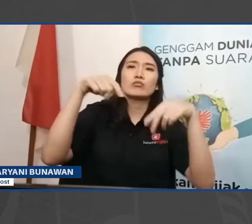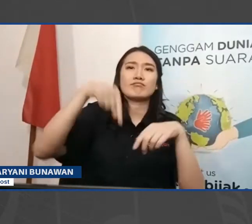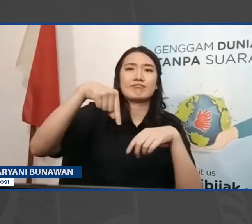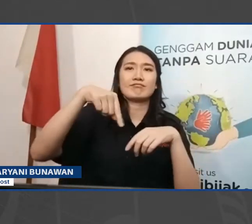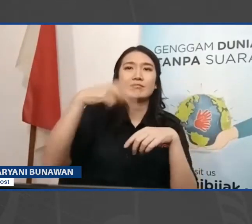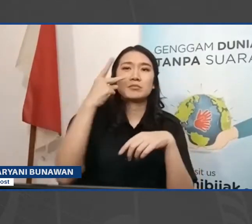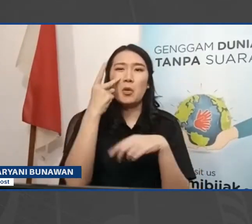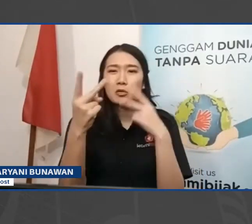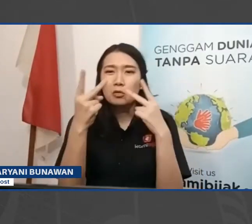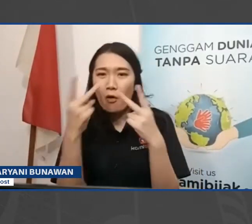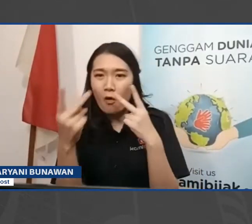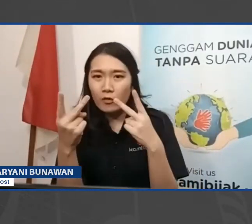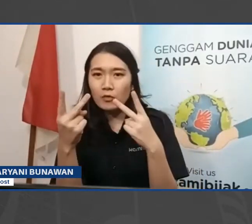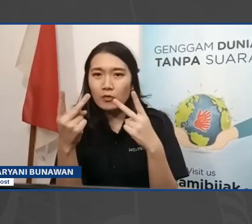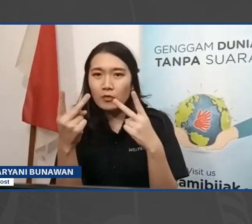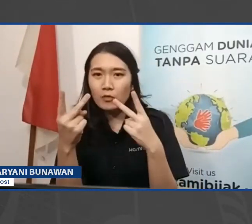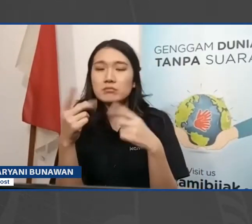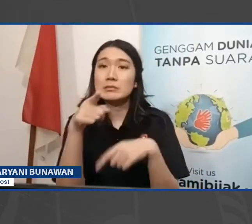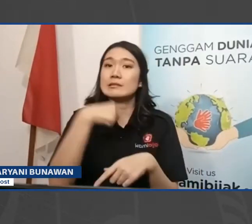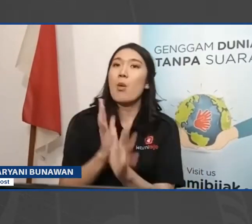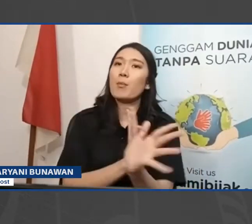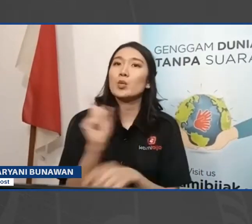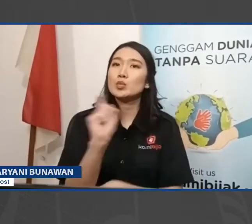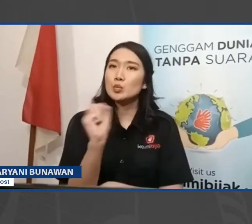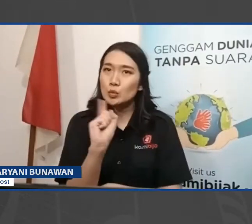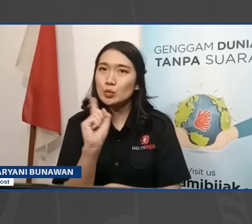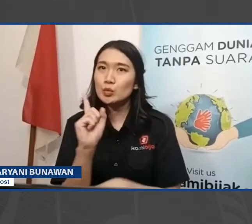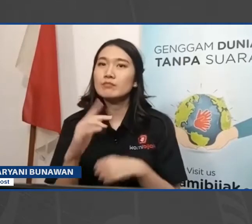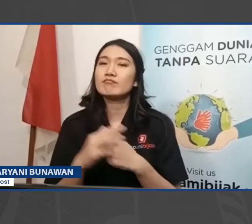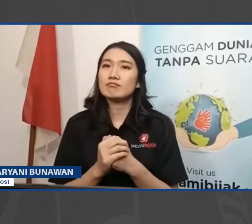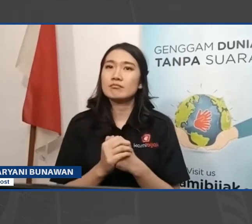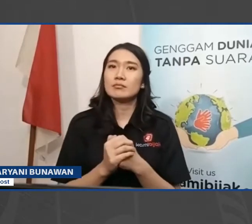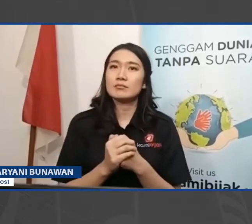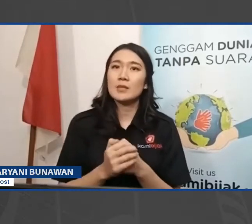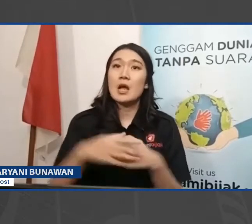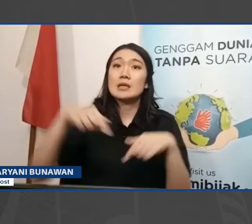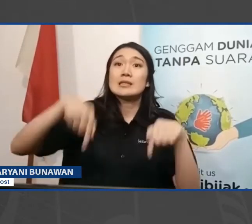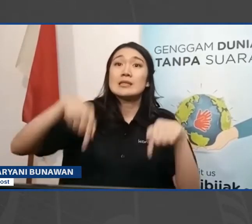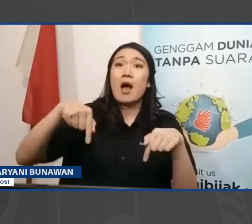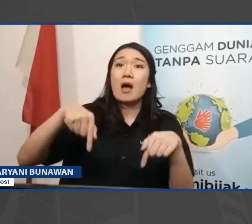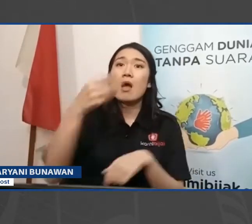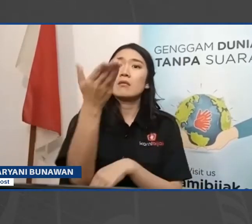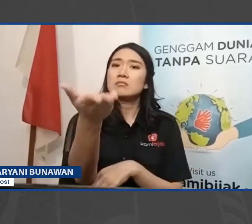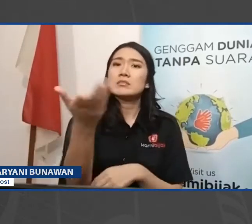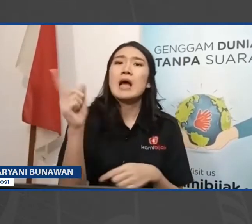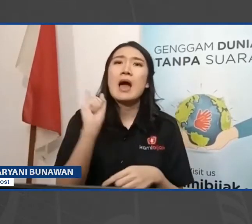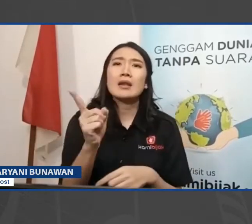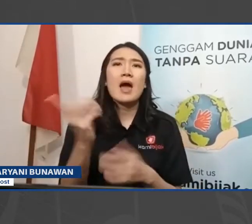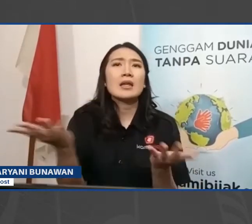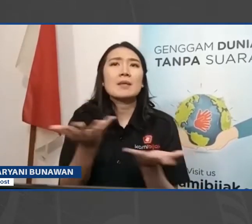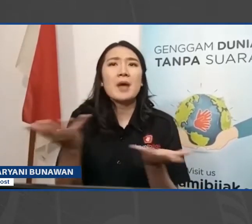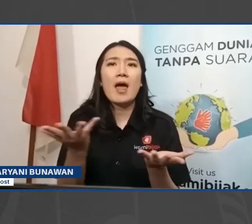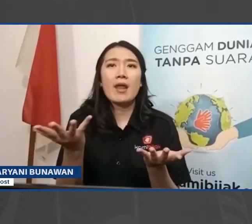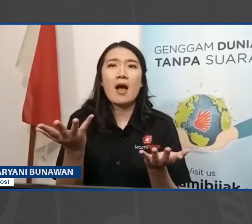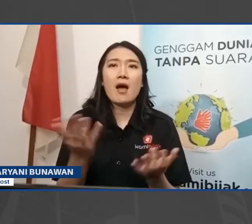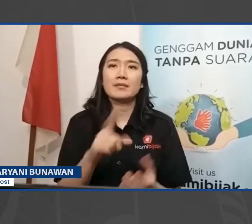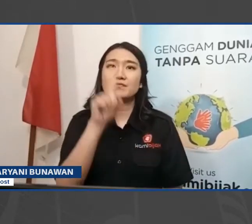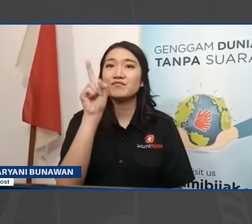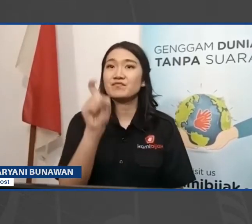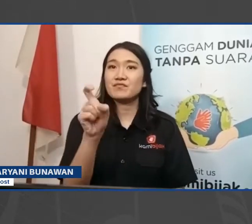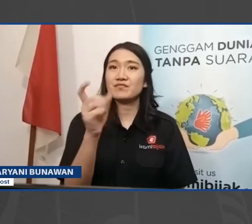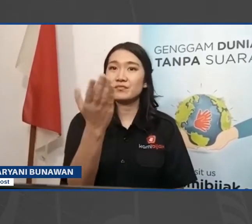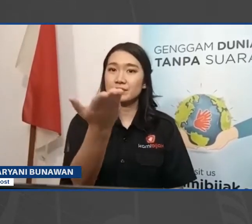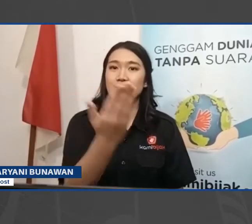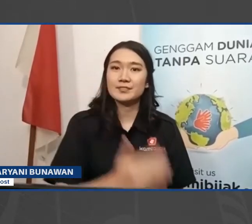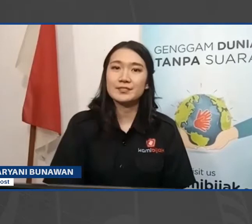menunggu pemirsa juga, kita boleh ngobrol-ngobrol dulu ya. Nah, saat ini Mas Rian sedang berada di mana?